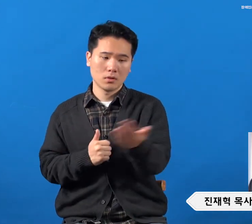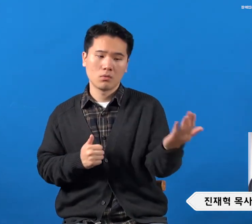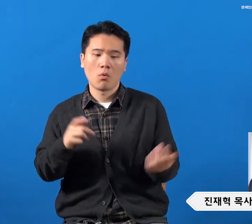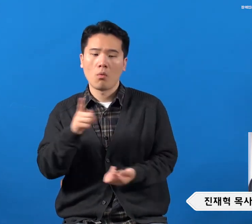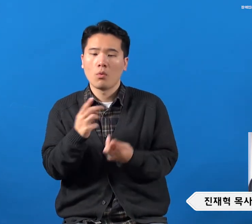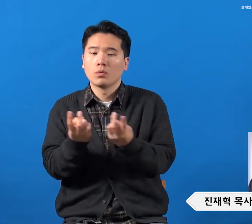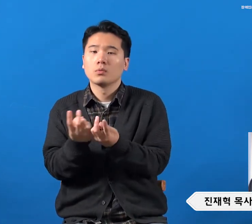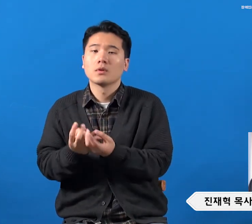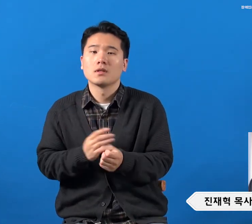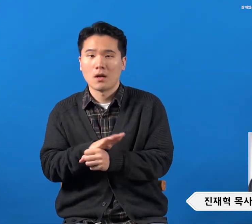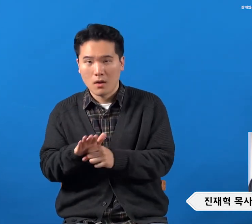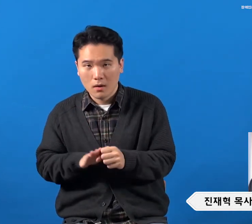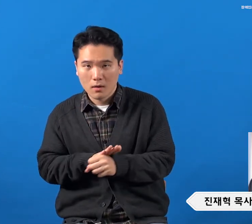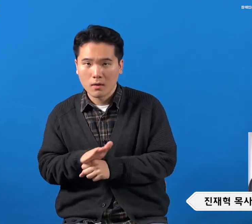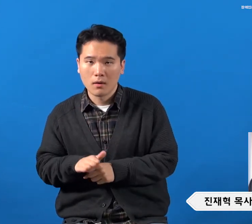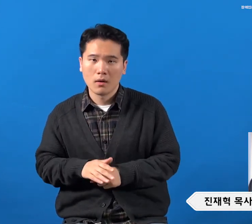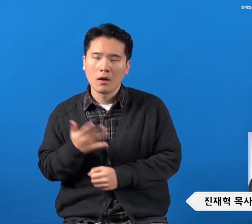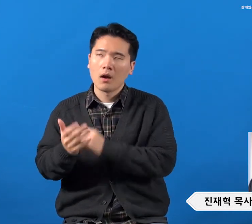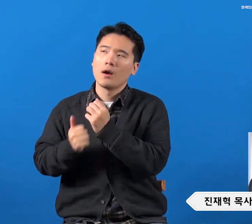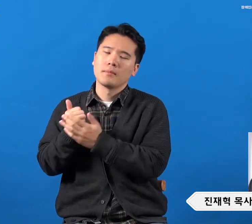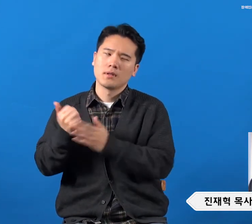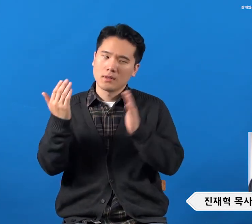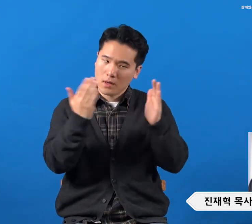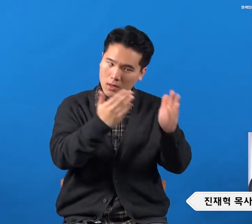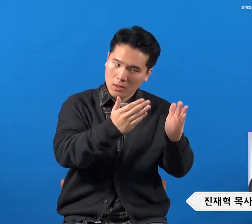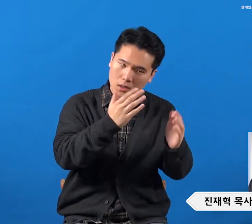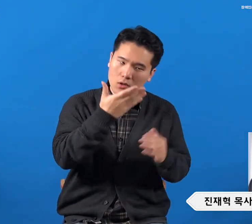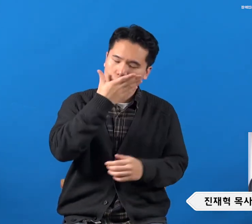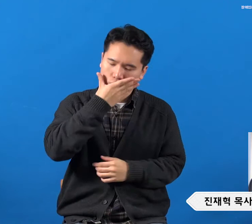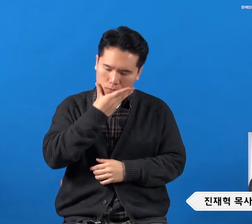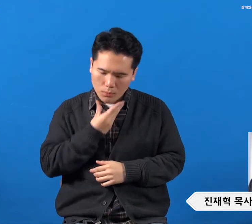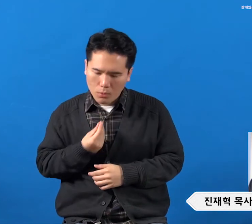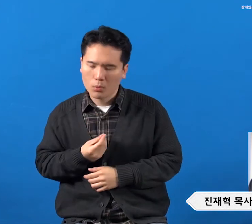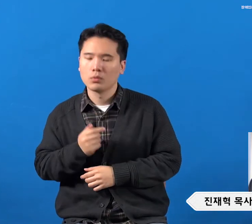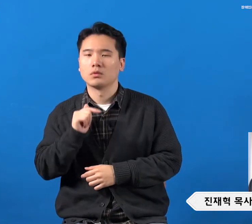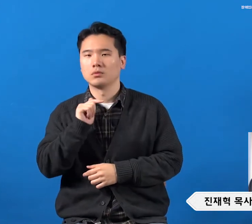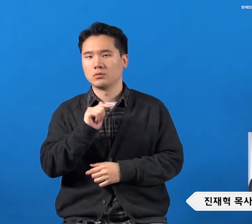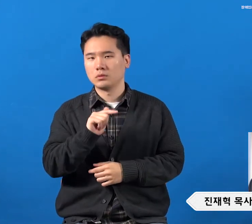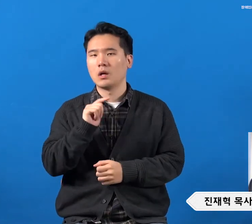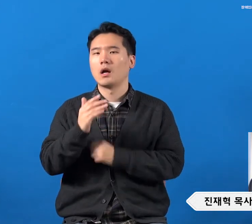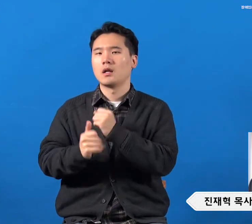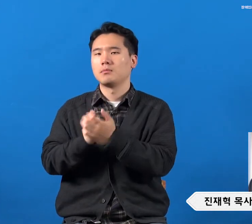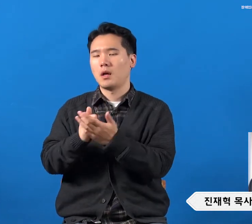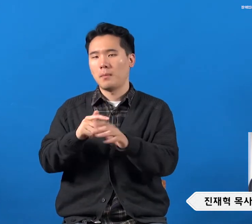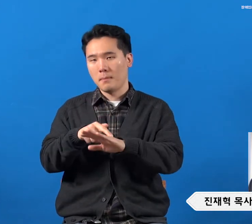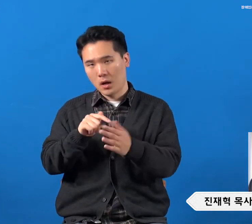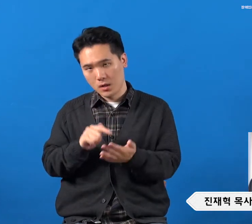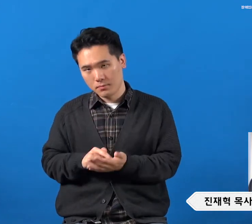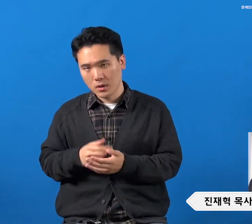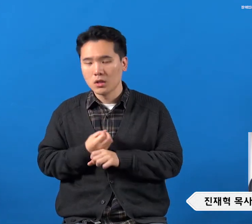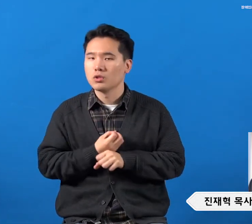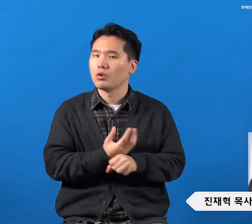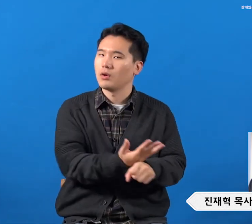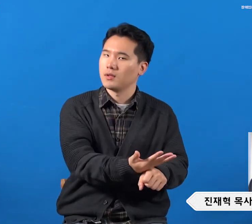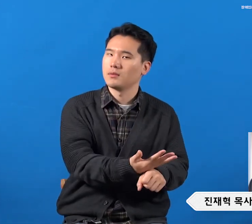어떻게 사랑하시는지, 하나님이 그들을 향한 축복하시고자 하는 하나님의